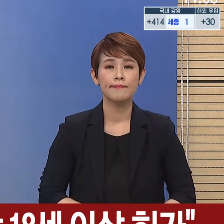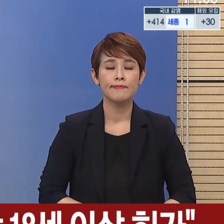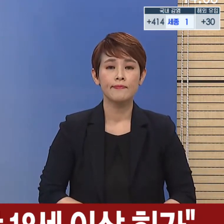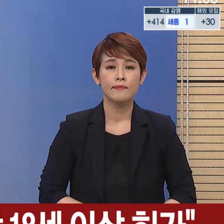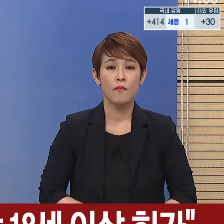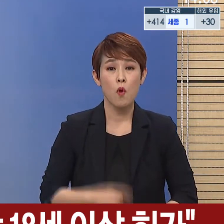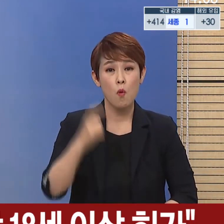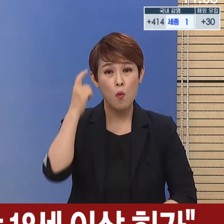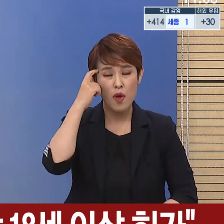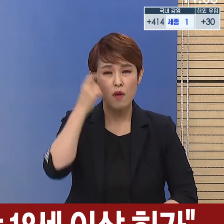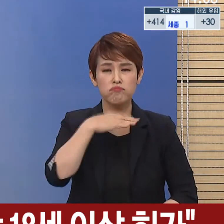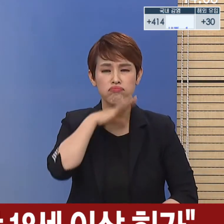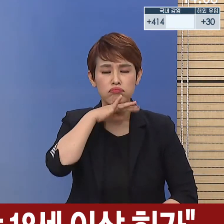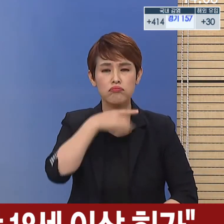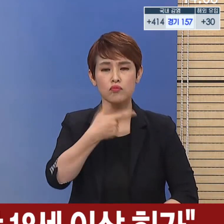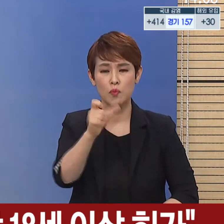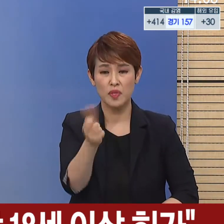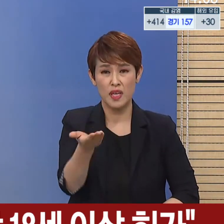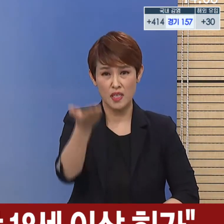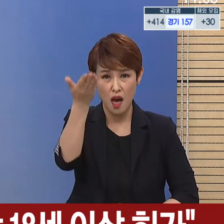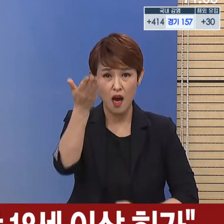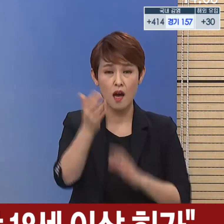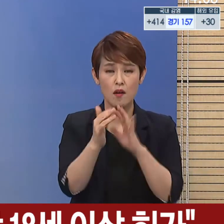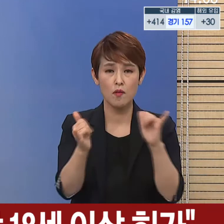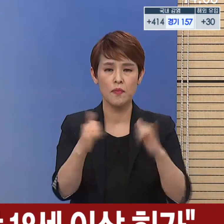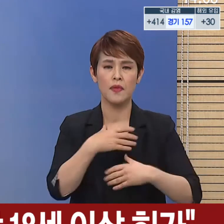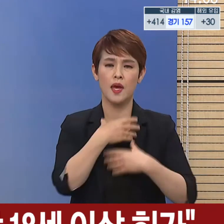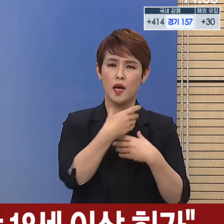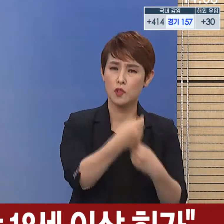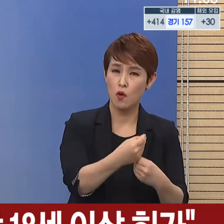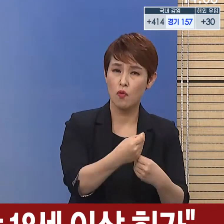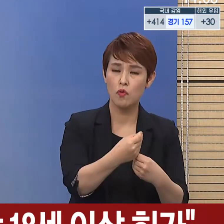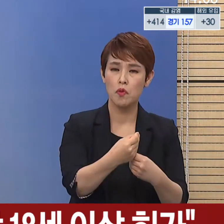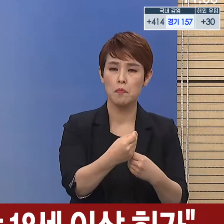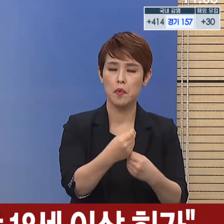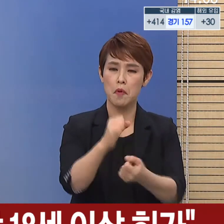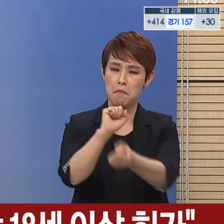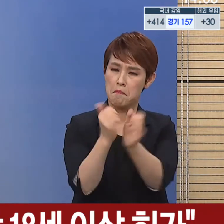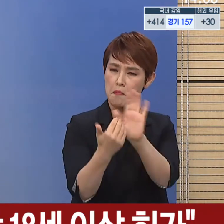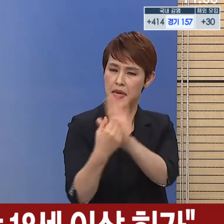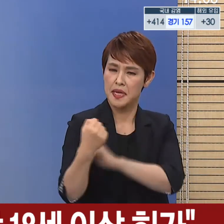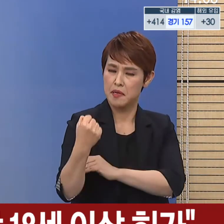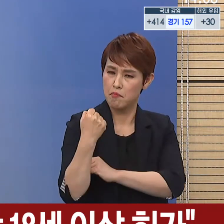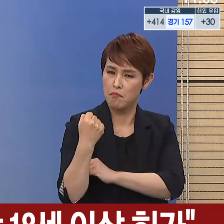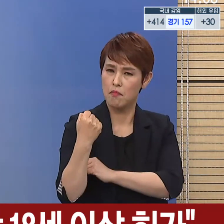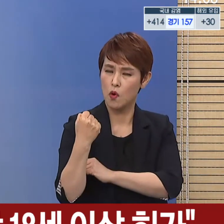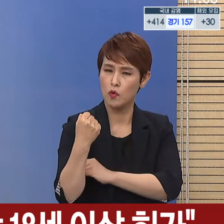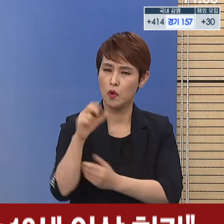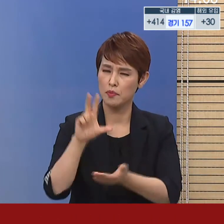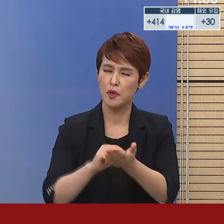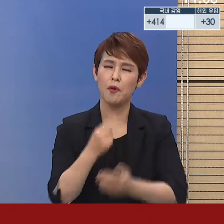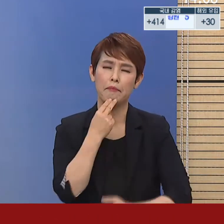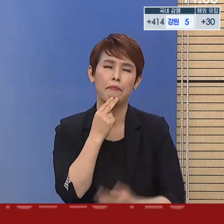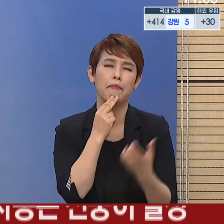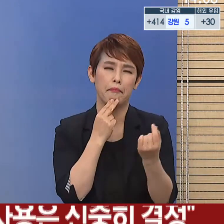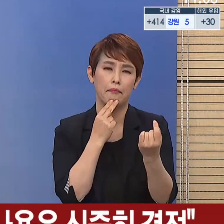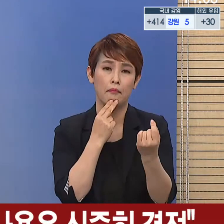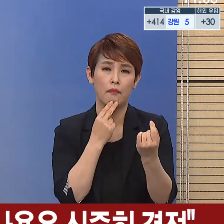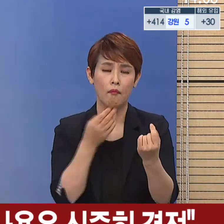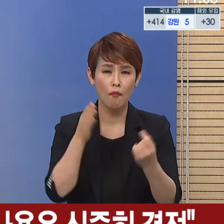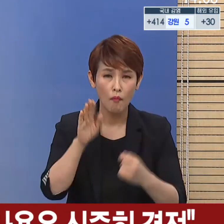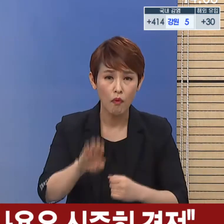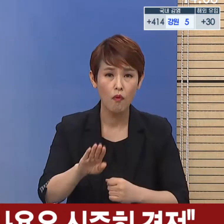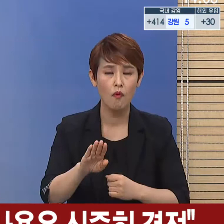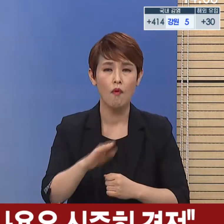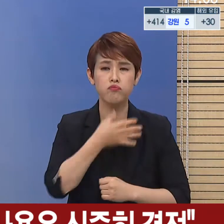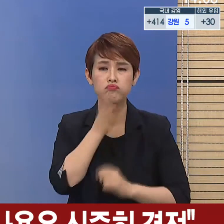이는 65세 이상 고령자에게 안전성과 면역 반응 측면에서 문제가 없지만 고령자